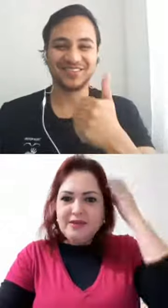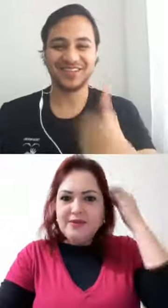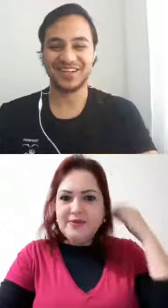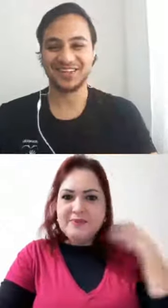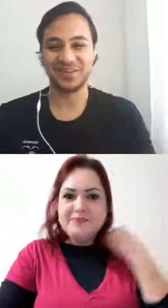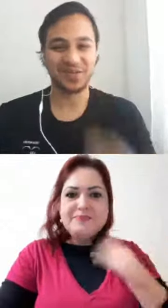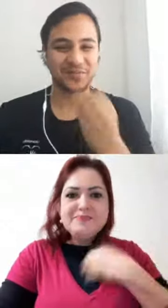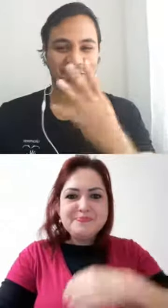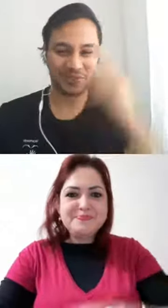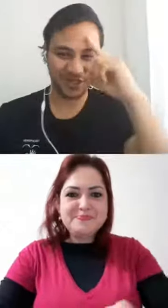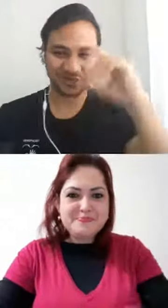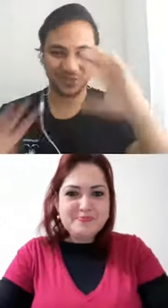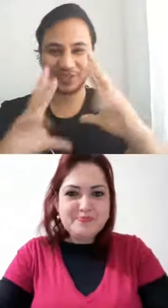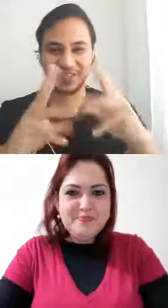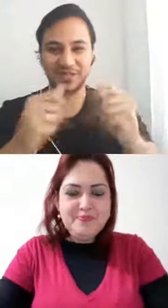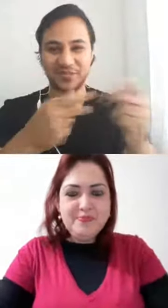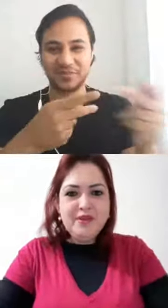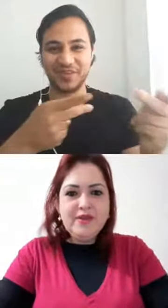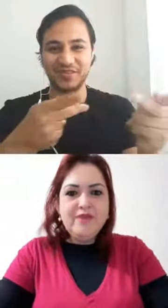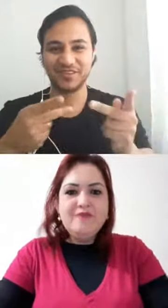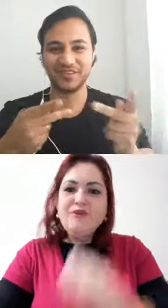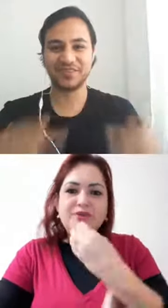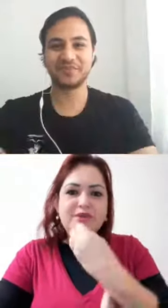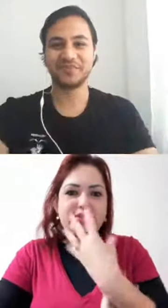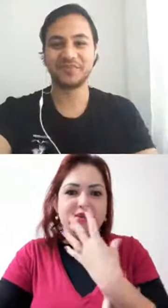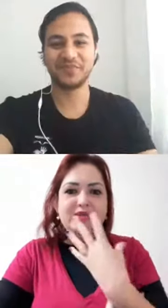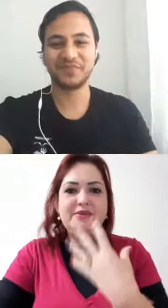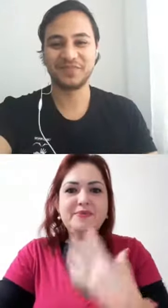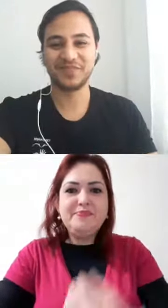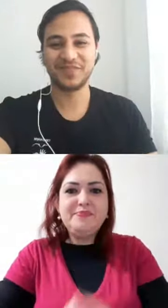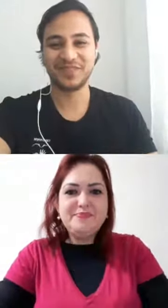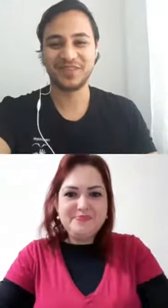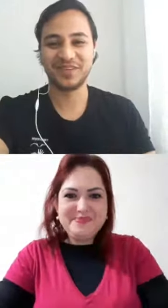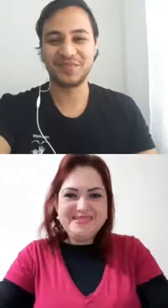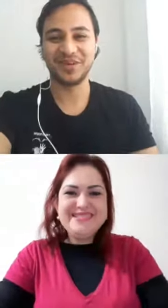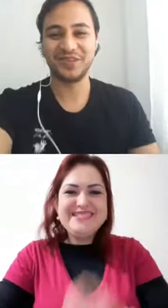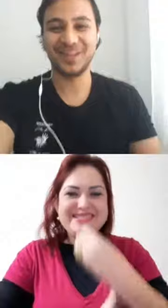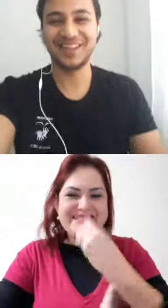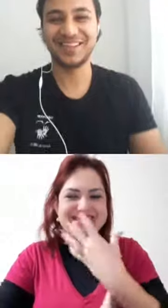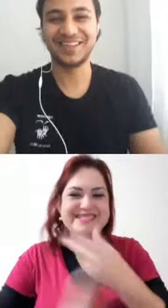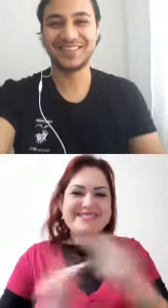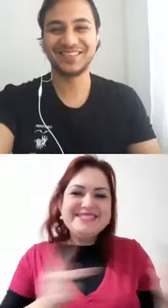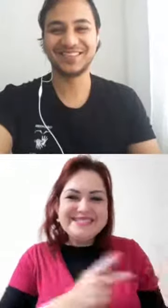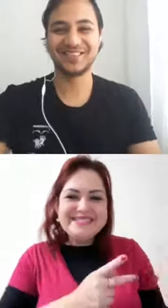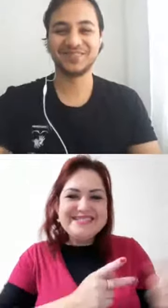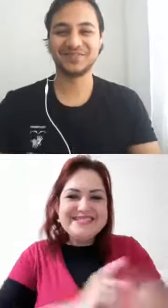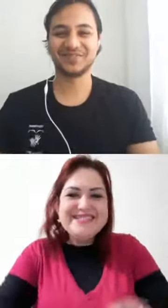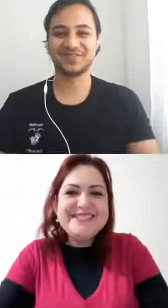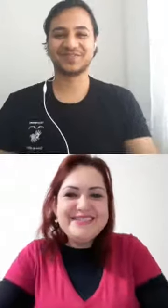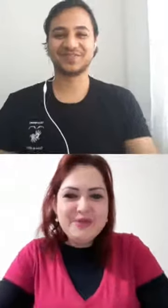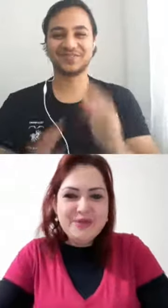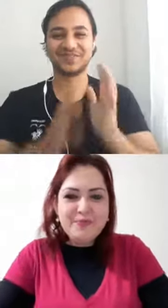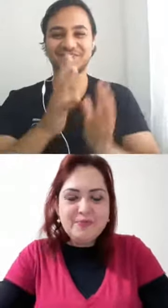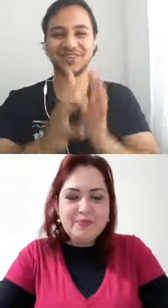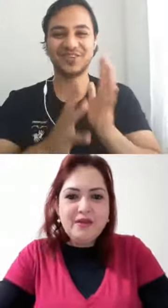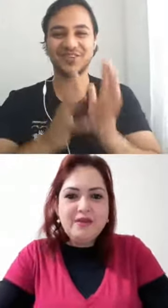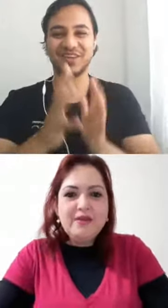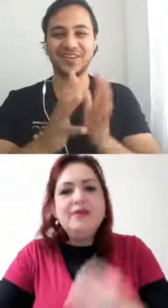tudo certo. Bom dia a todos aí, sejam bem-vindos. Viu? Pode falar.